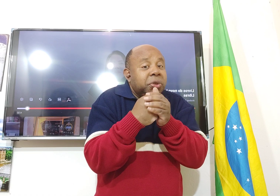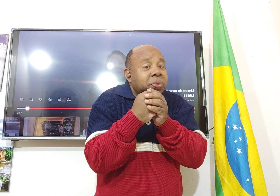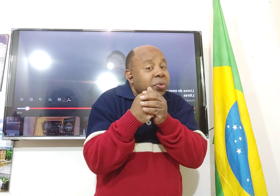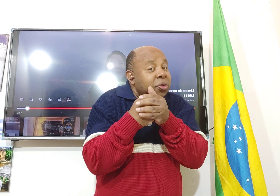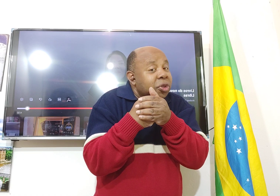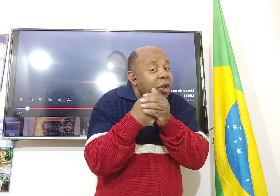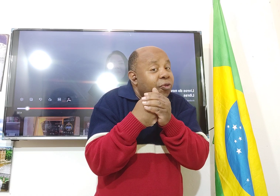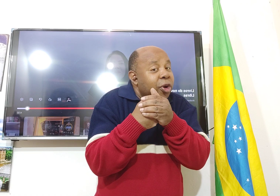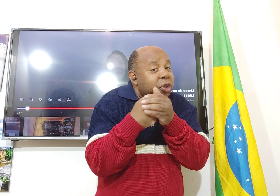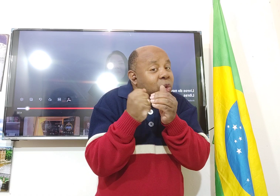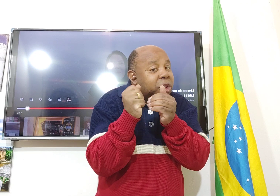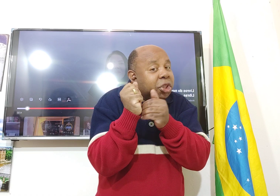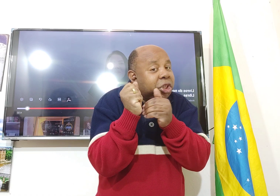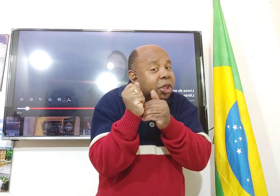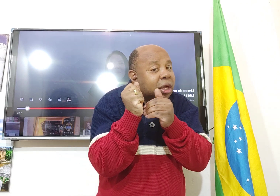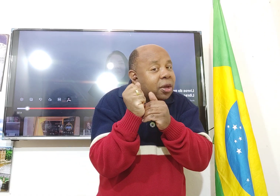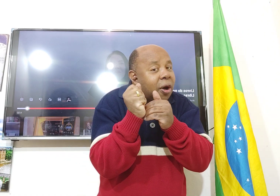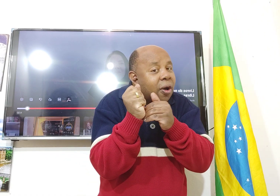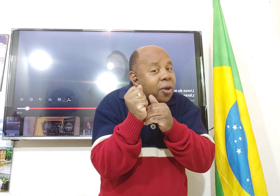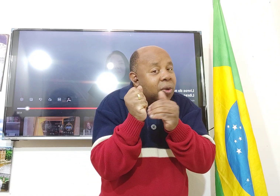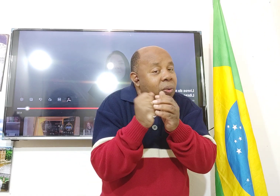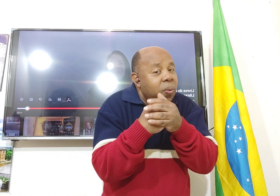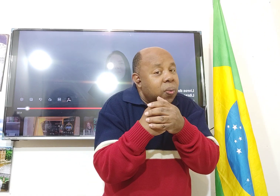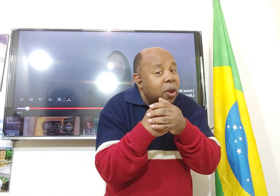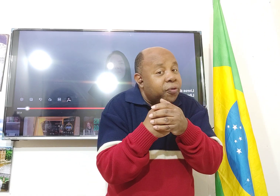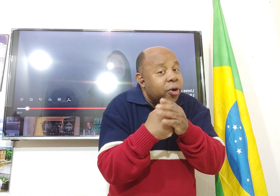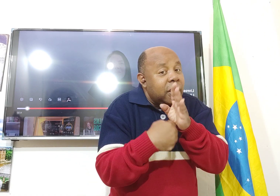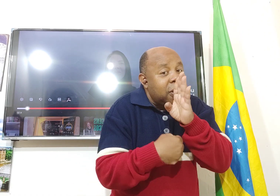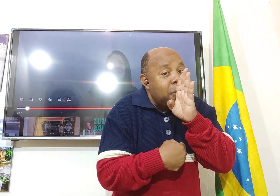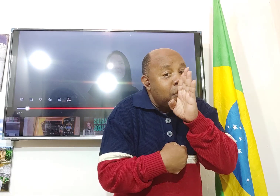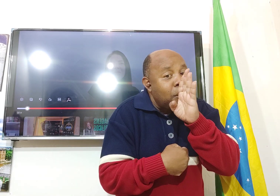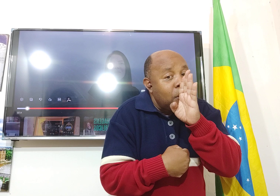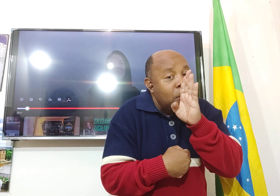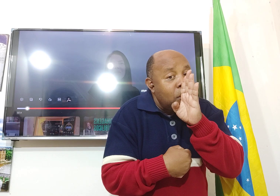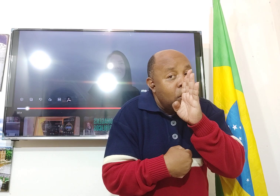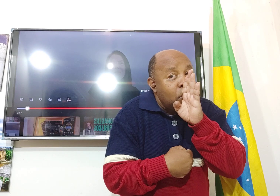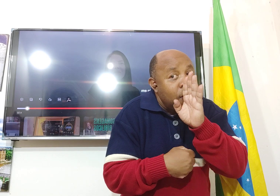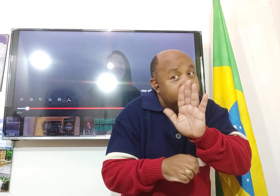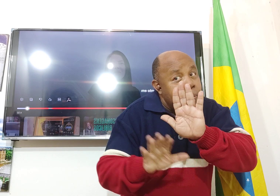Escondidinho. Ele foi escondidinho aqui, Ele foi ali,